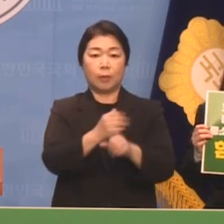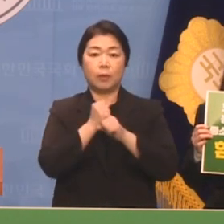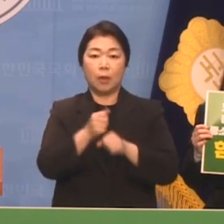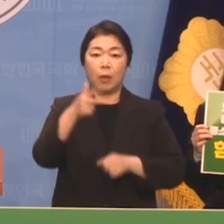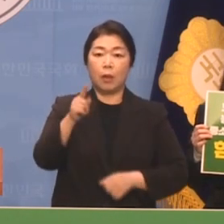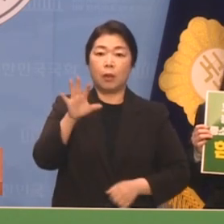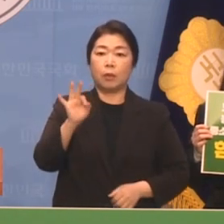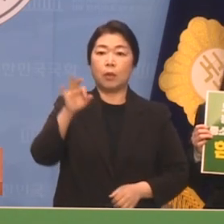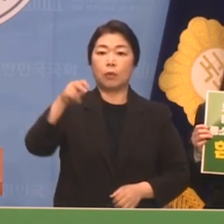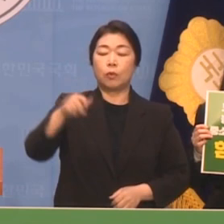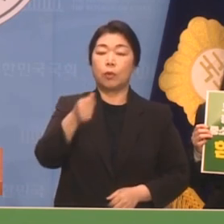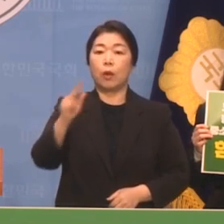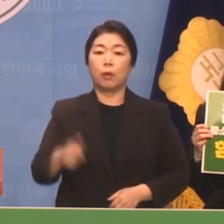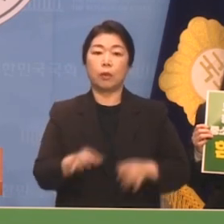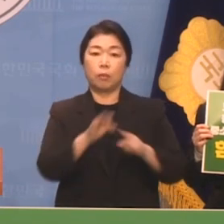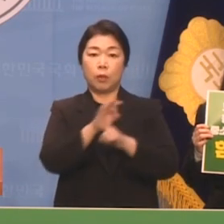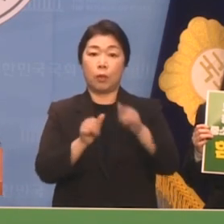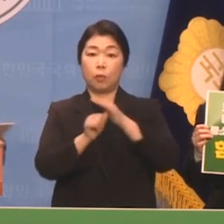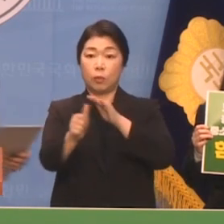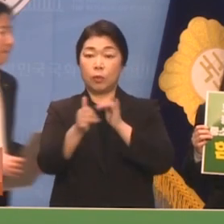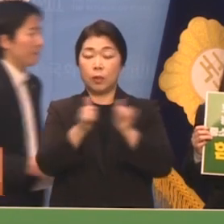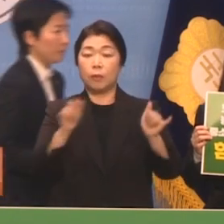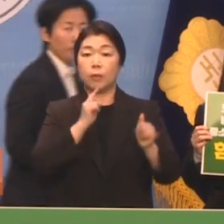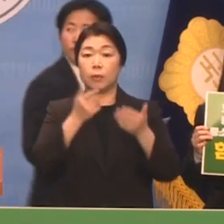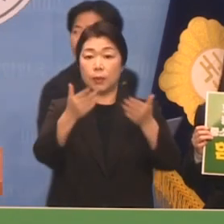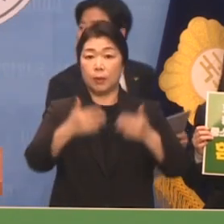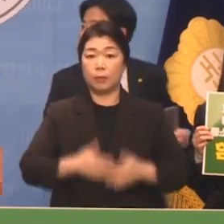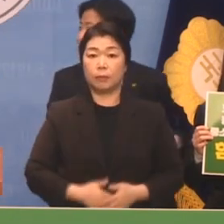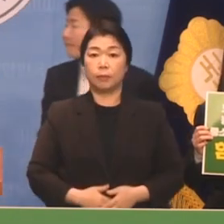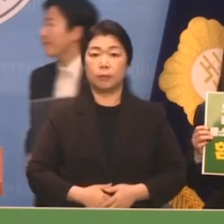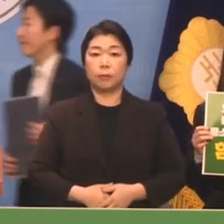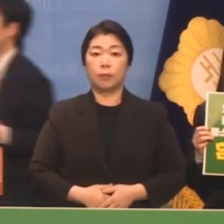비례후보가 해주시고 마치겠습니다.